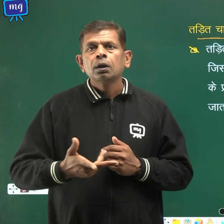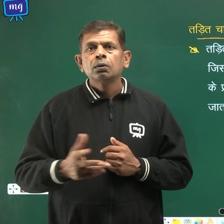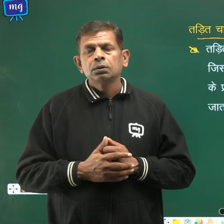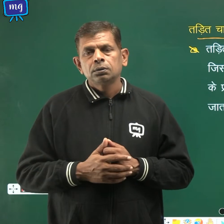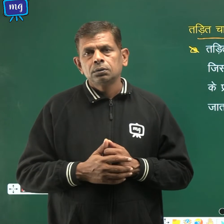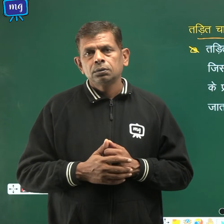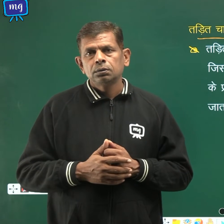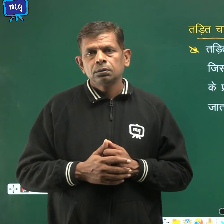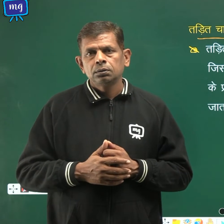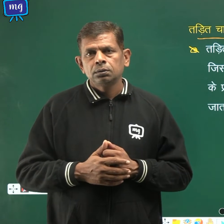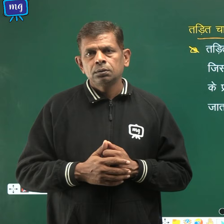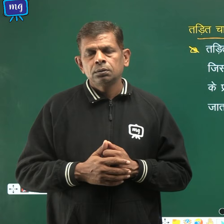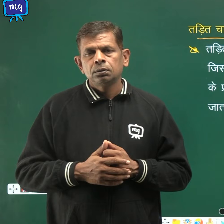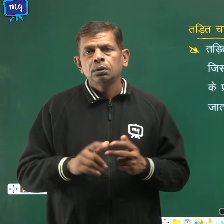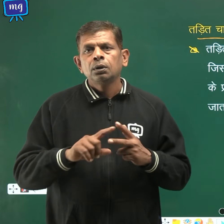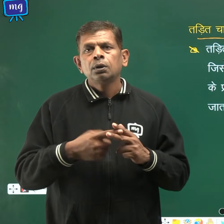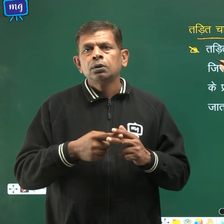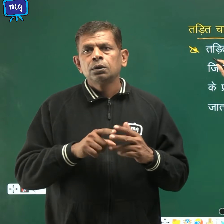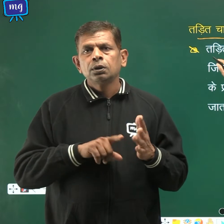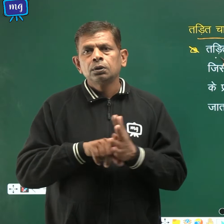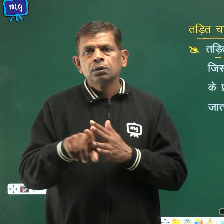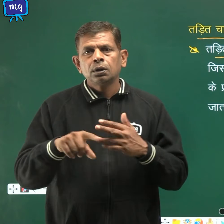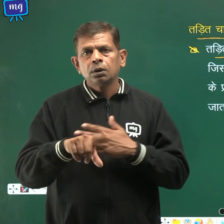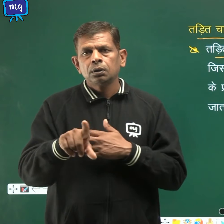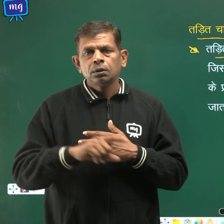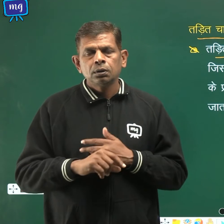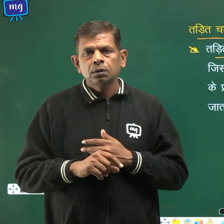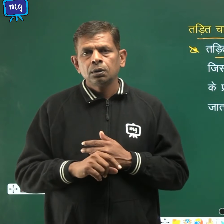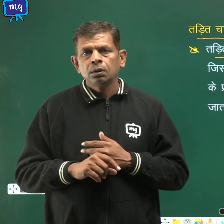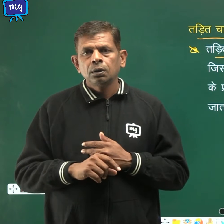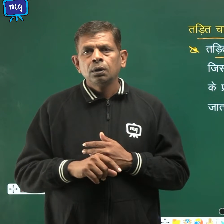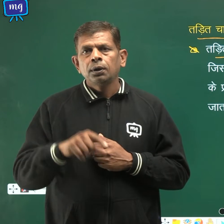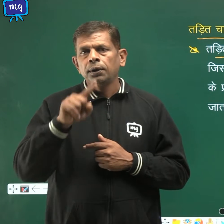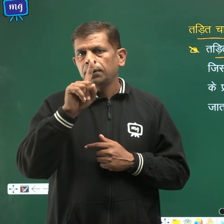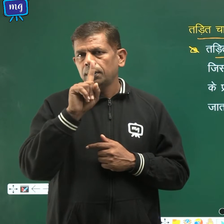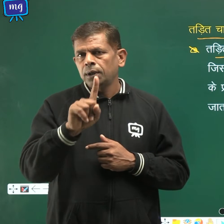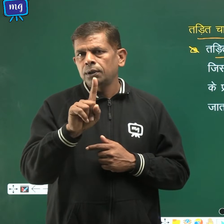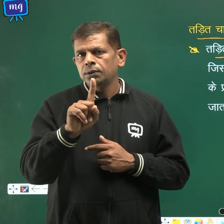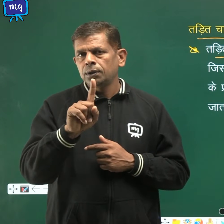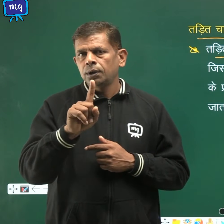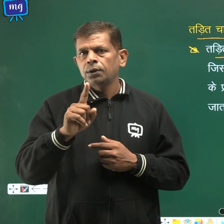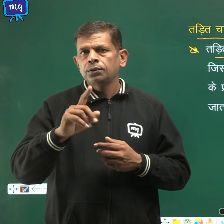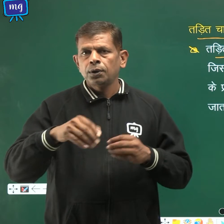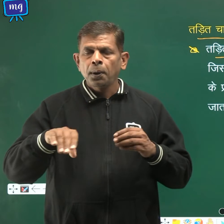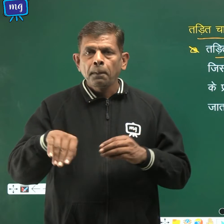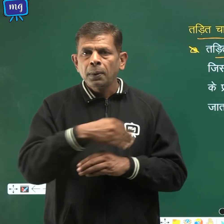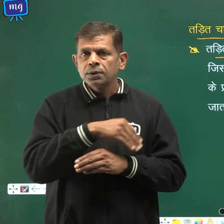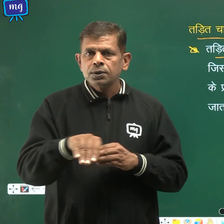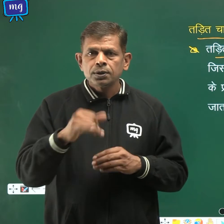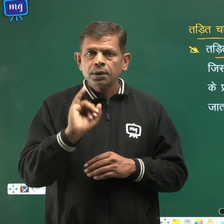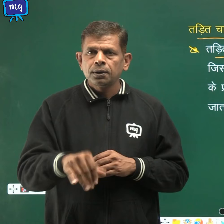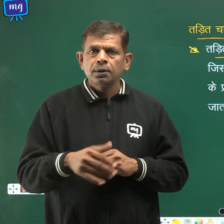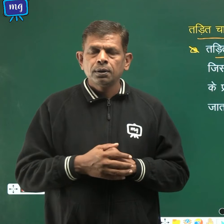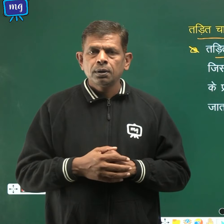होता है। तड़ित चालक एक ऐसी युक्ति है